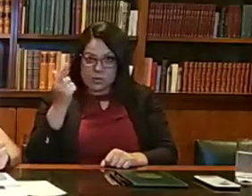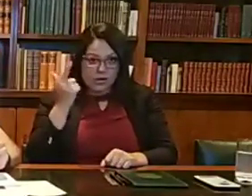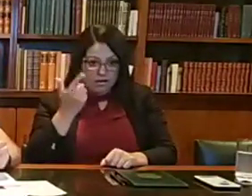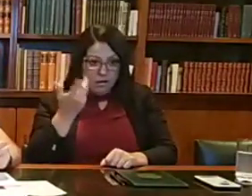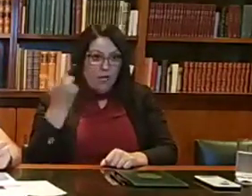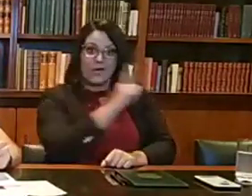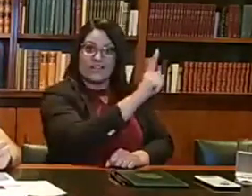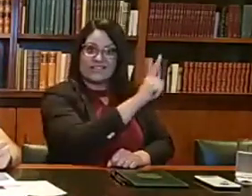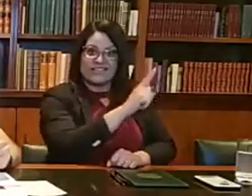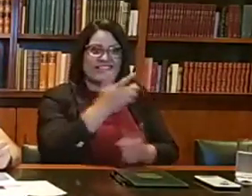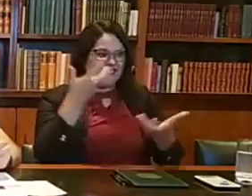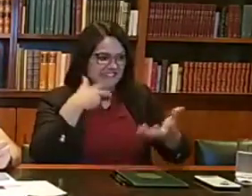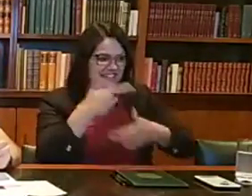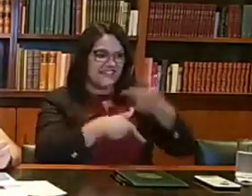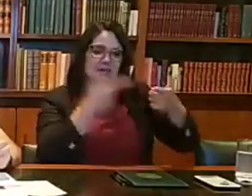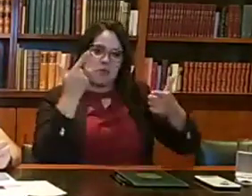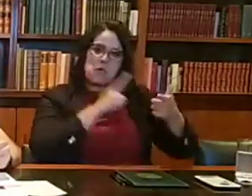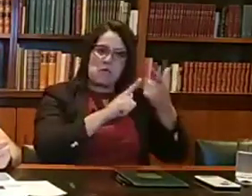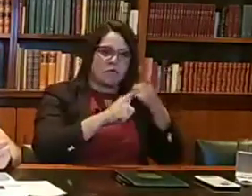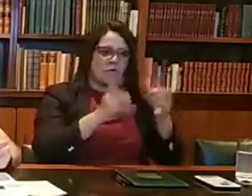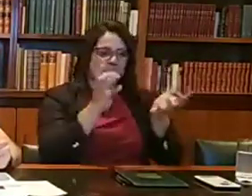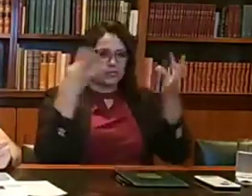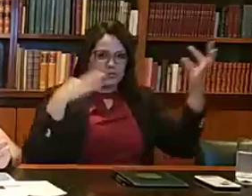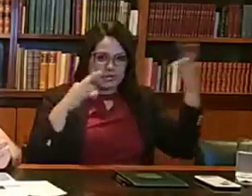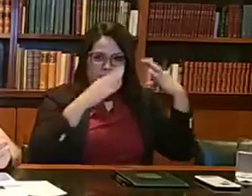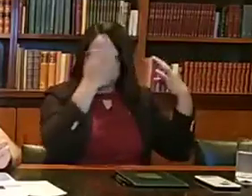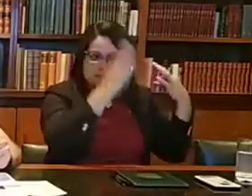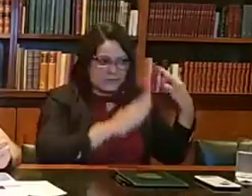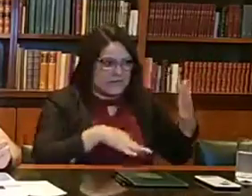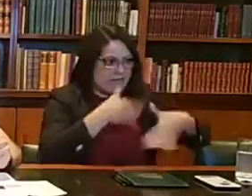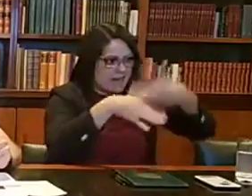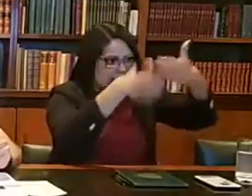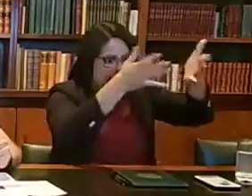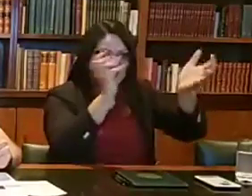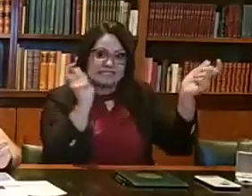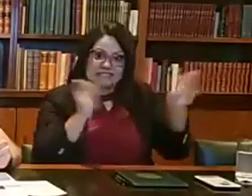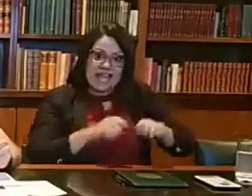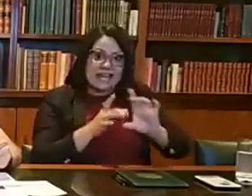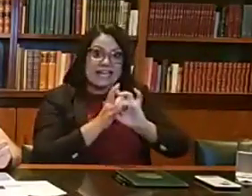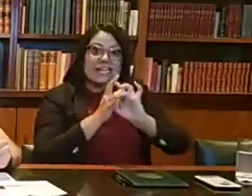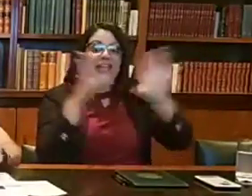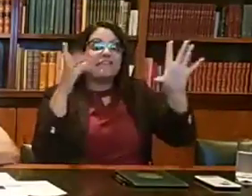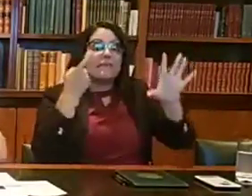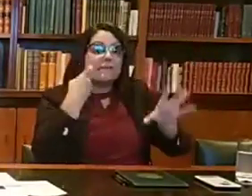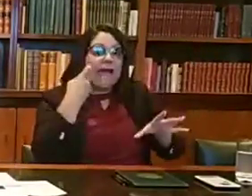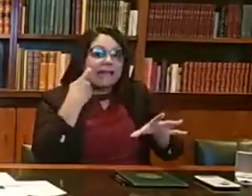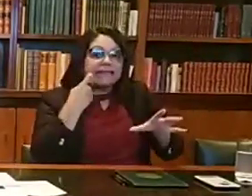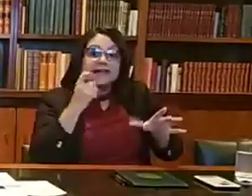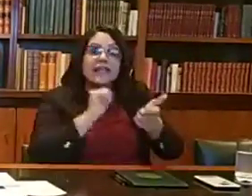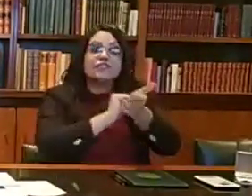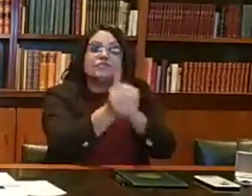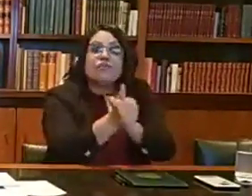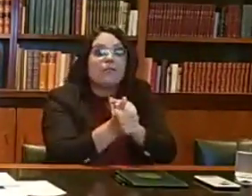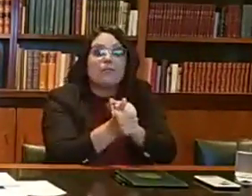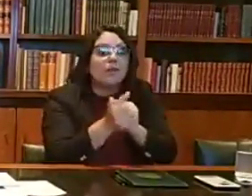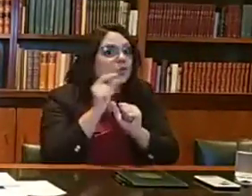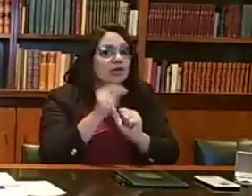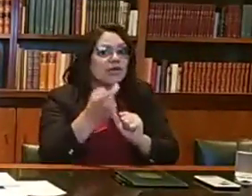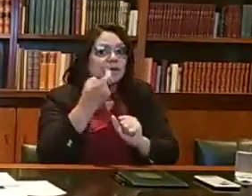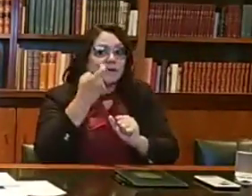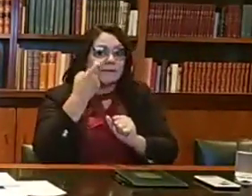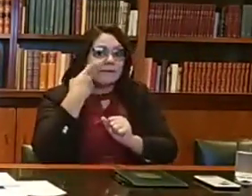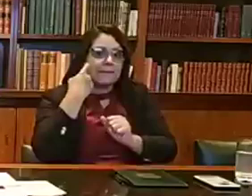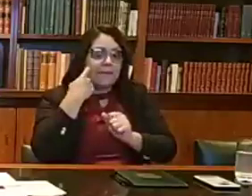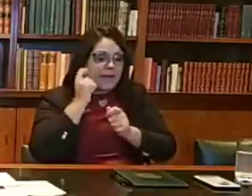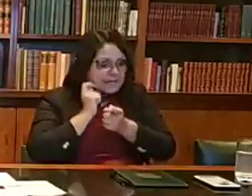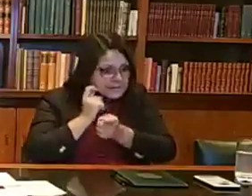esportiva e para o turismo brasileiro de poder pescar nessas áreas, né? Que é a pesca esportiva se caracteriza pelo pescar e poder